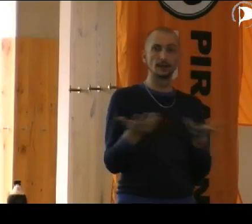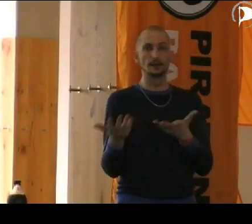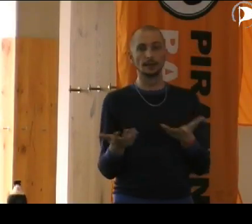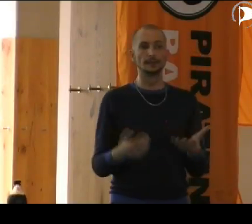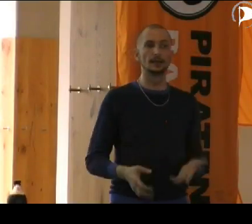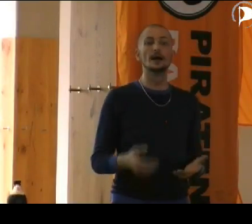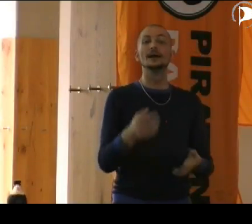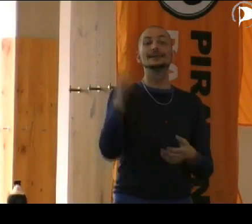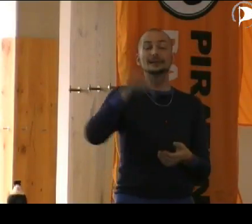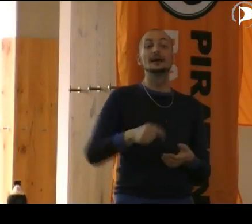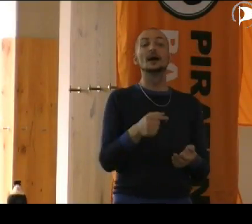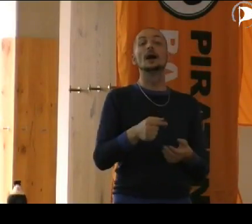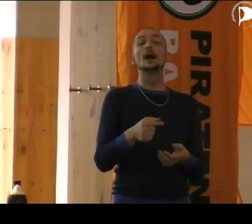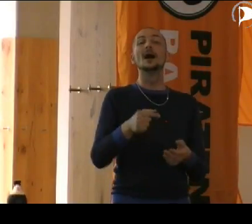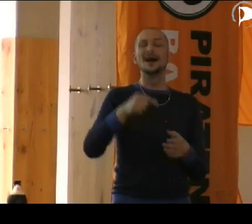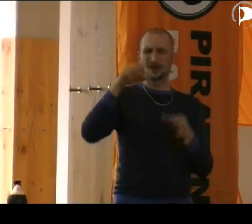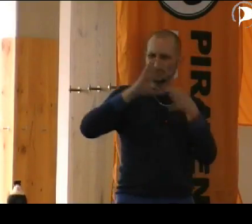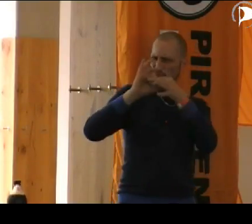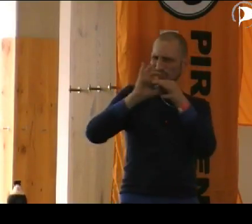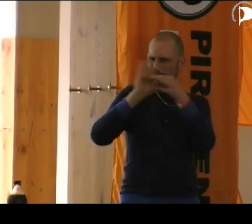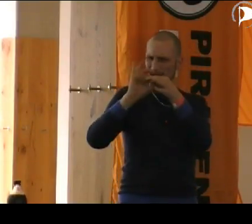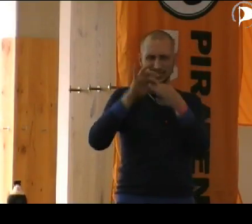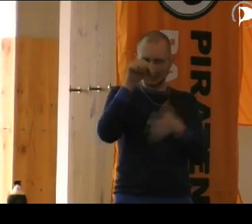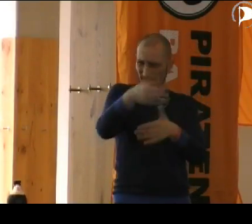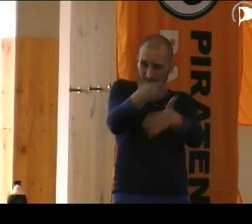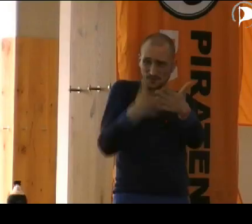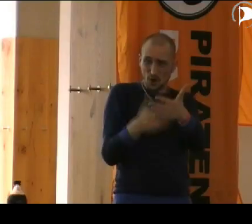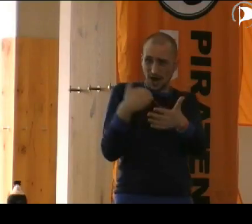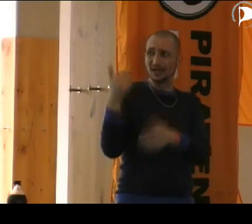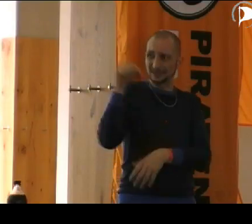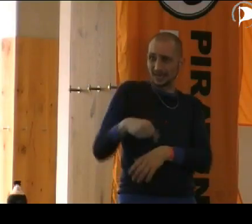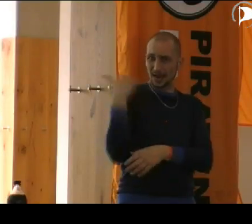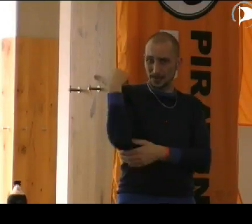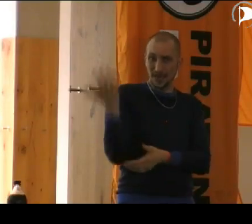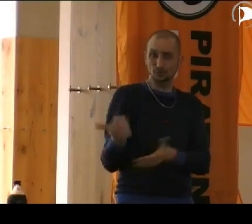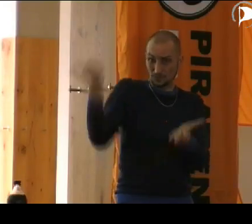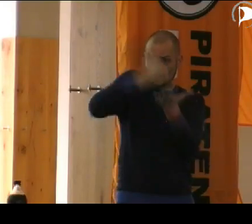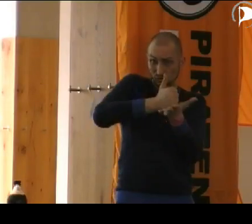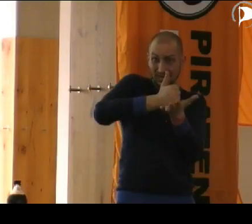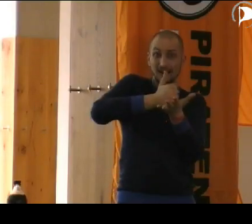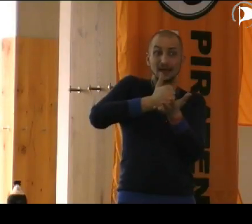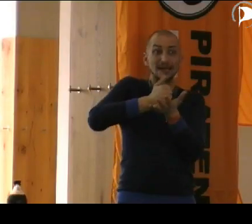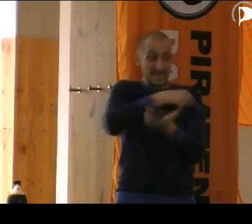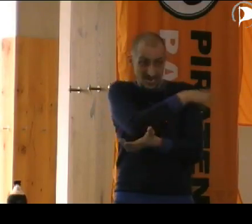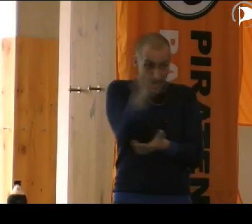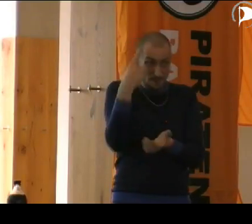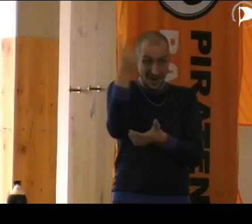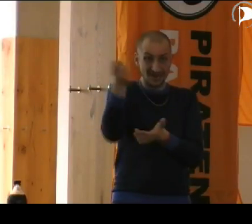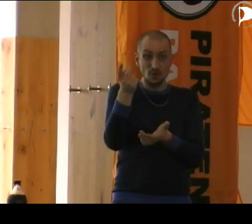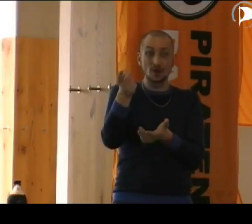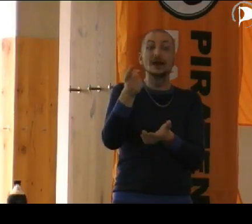wurde mit der wurde mit der taste und wie es vorstand ist herr vorstand auch